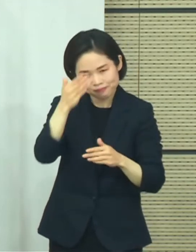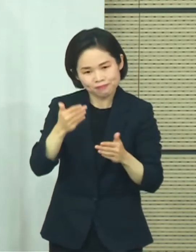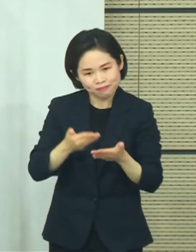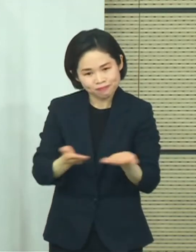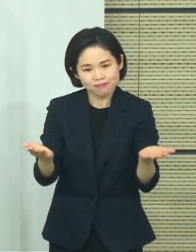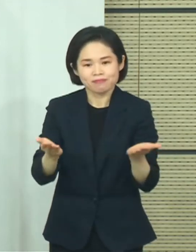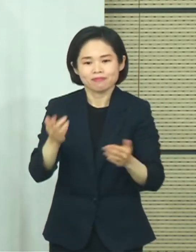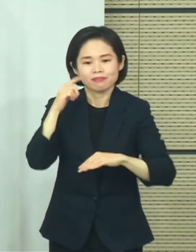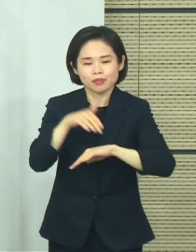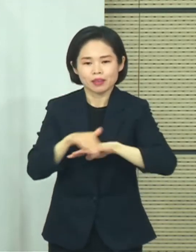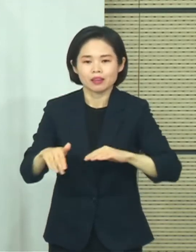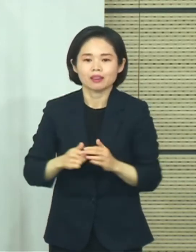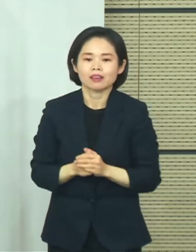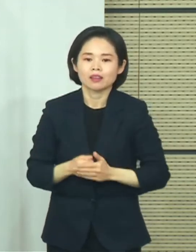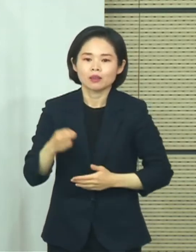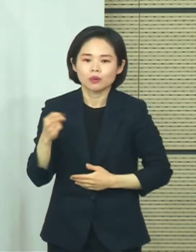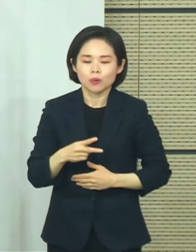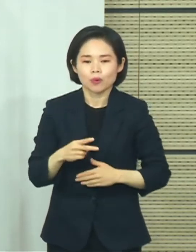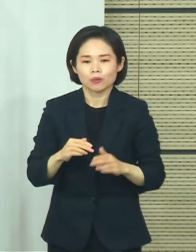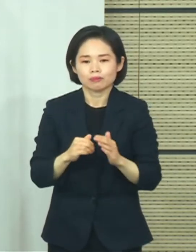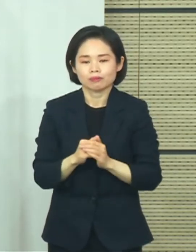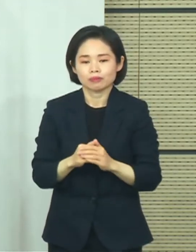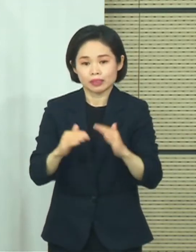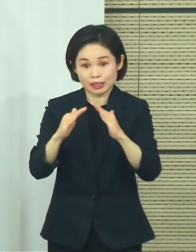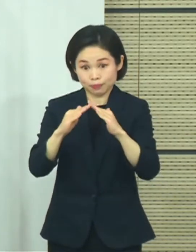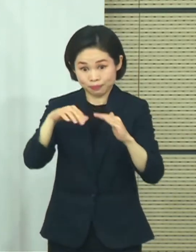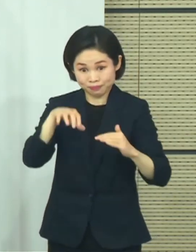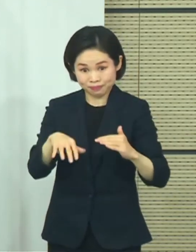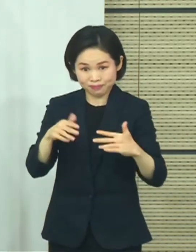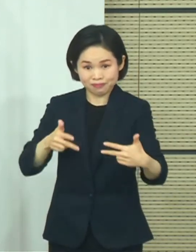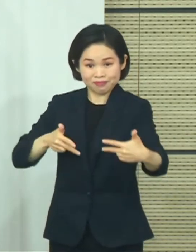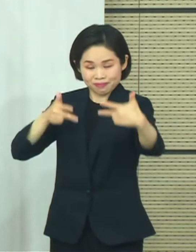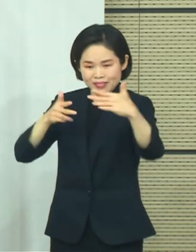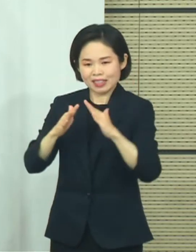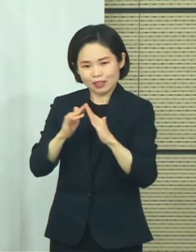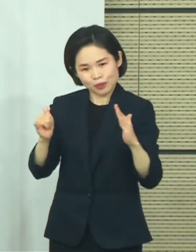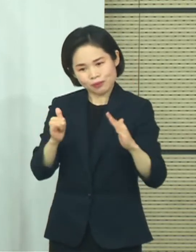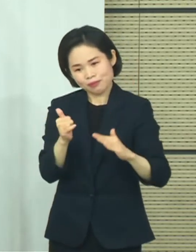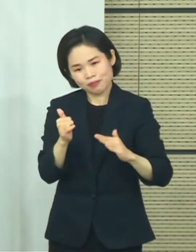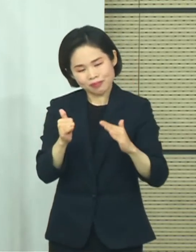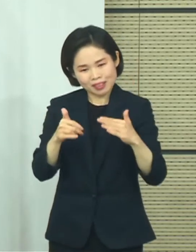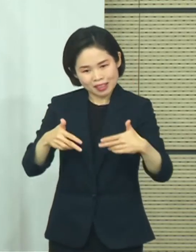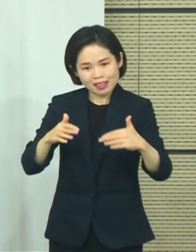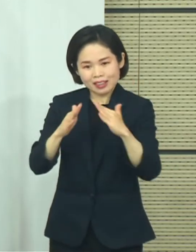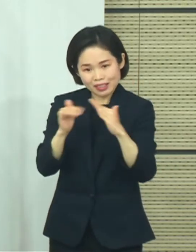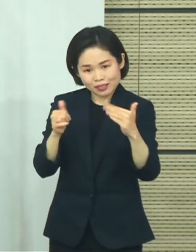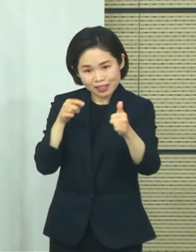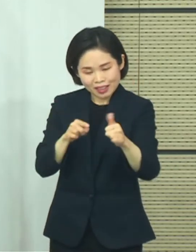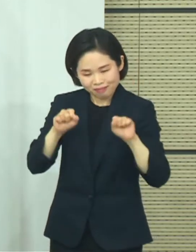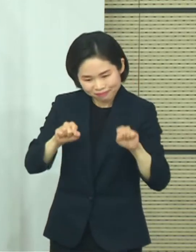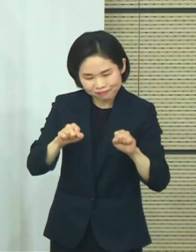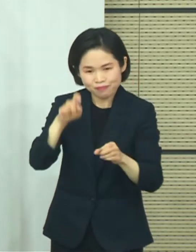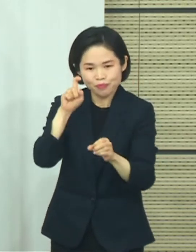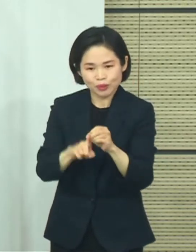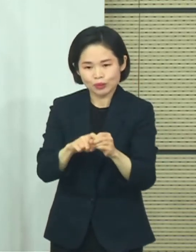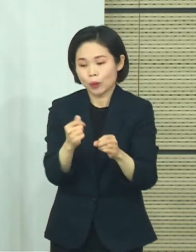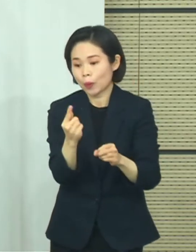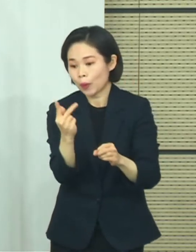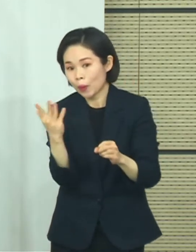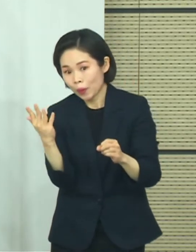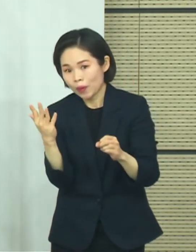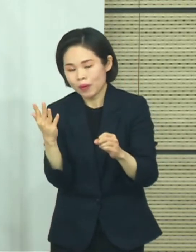가족들에게 안부를 전할 수 있도록 영상 프로그램의 기념과 사용법과 통신사들이 제공하는 다수